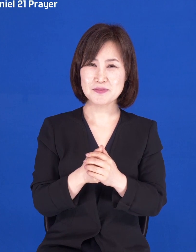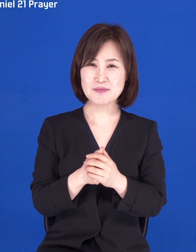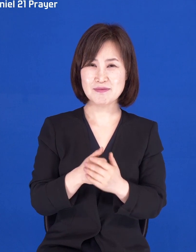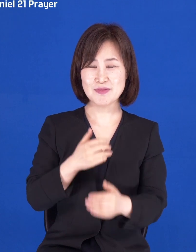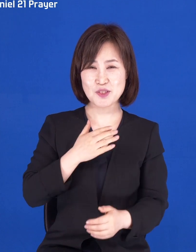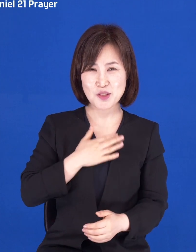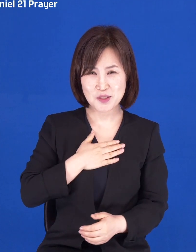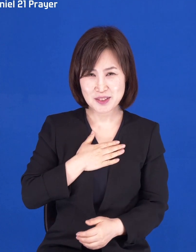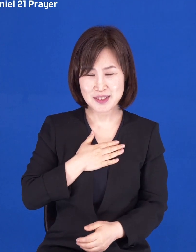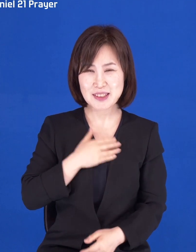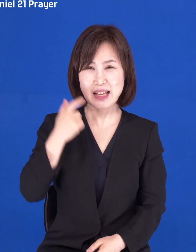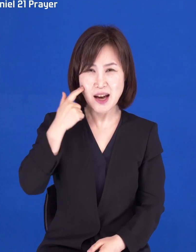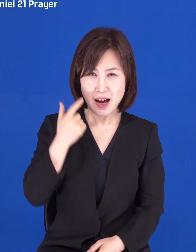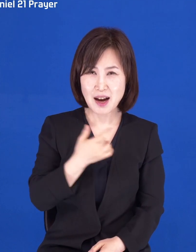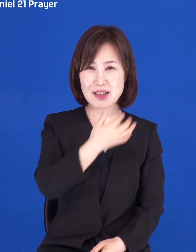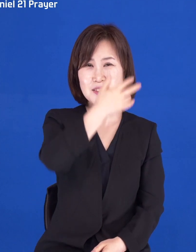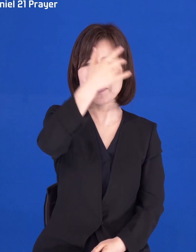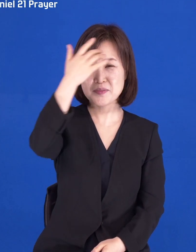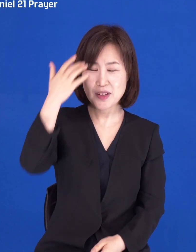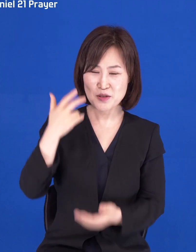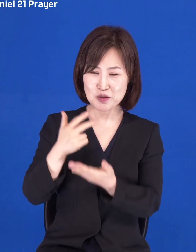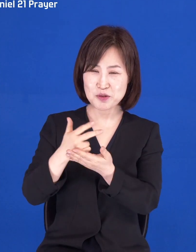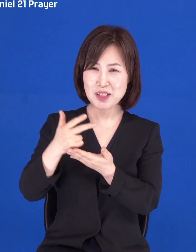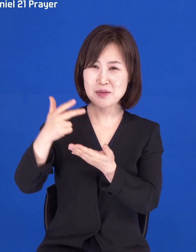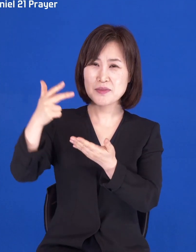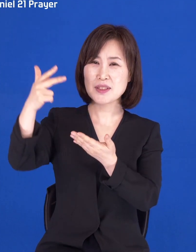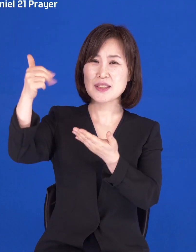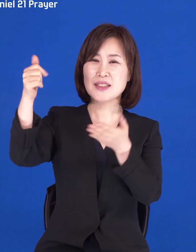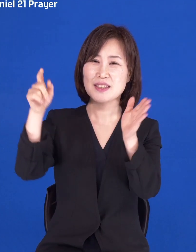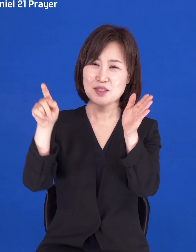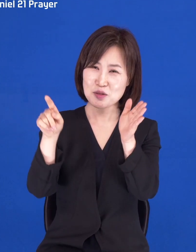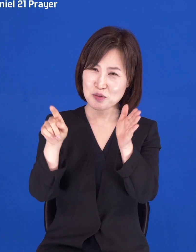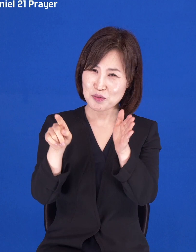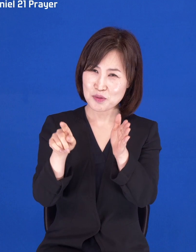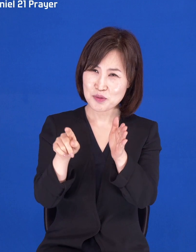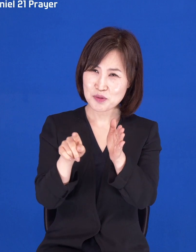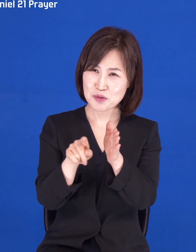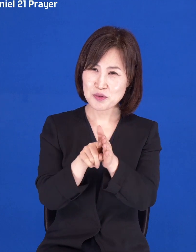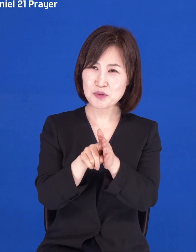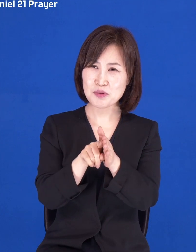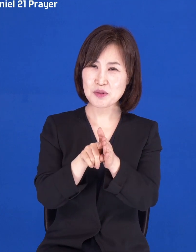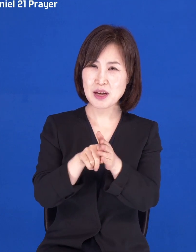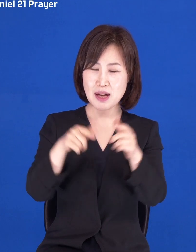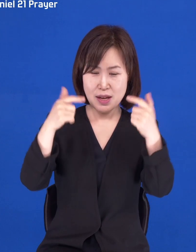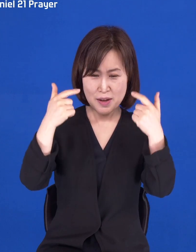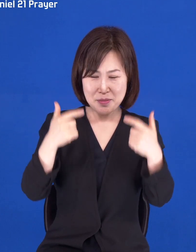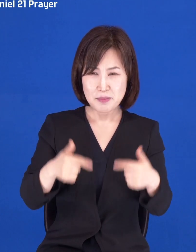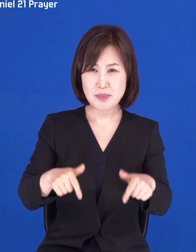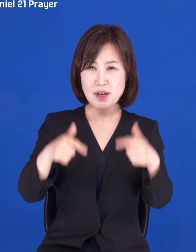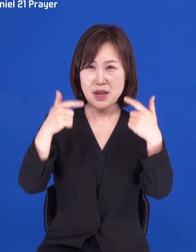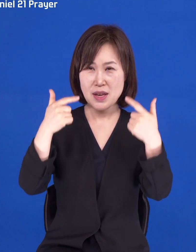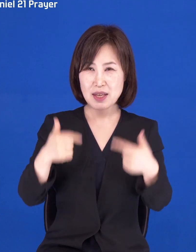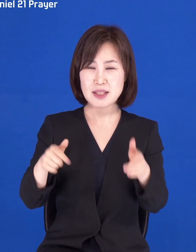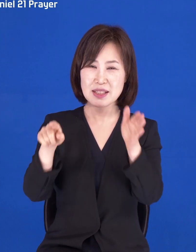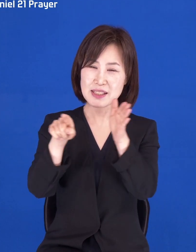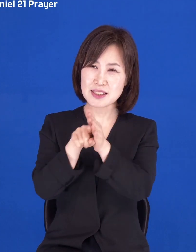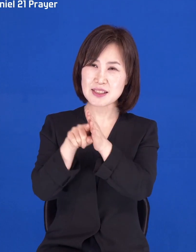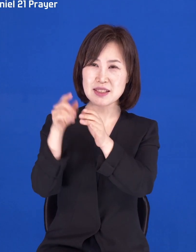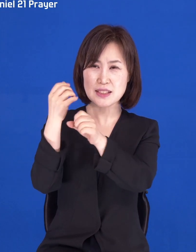저는 아름답신 주님 믿소